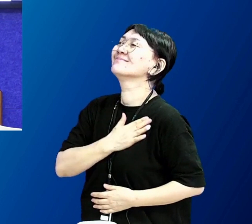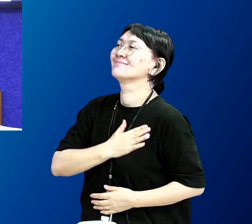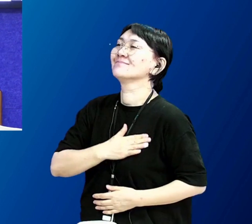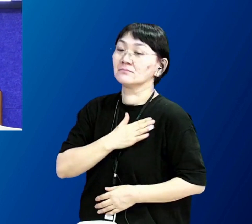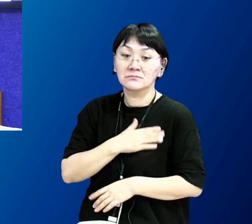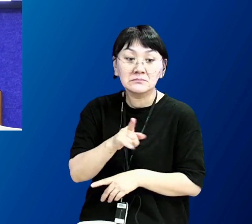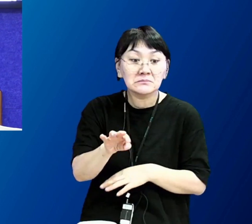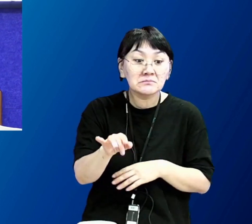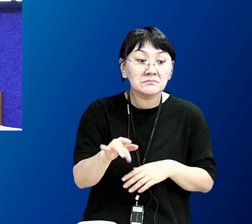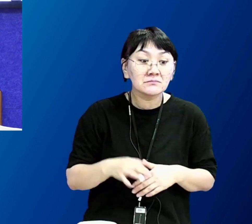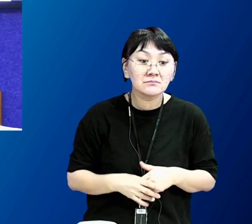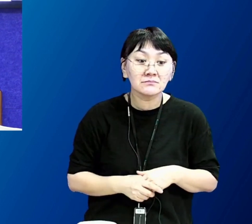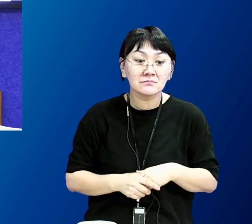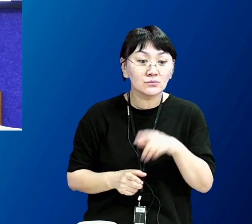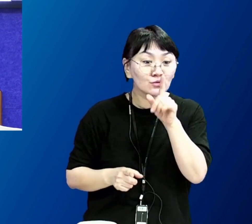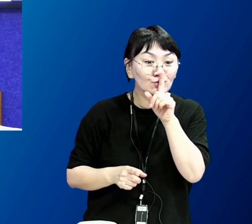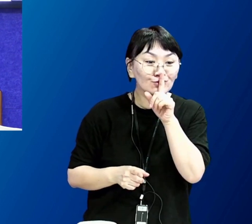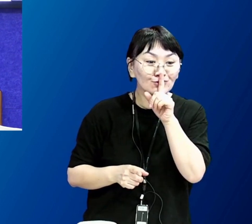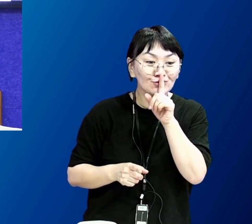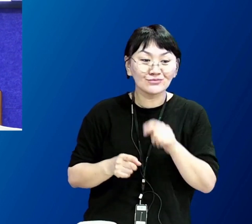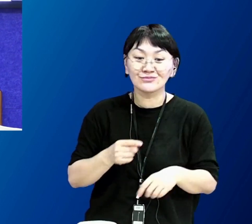бол